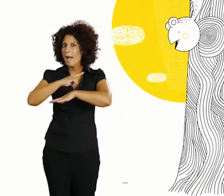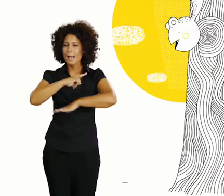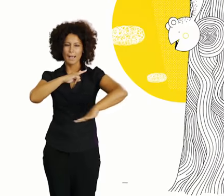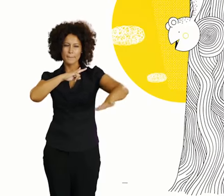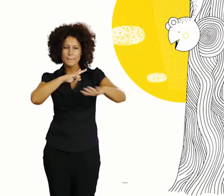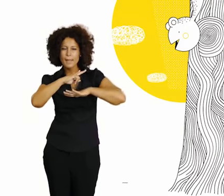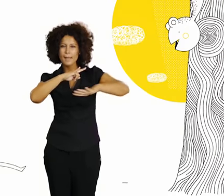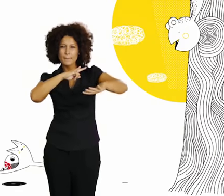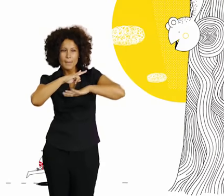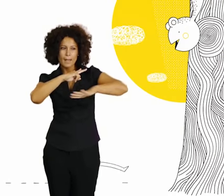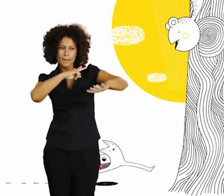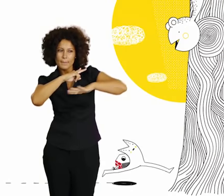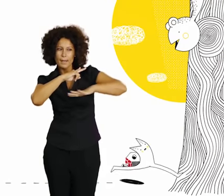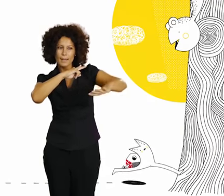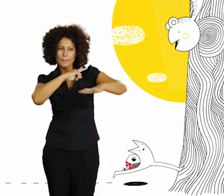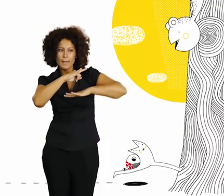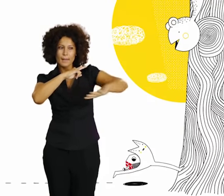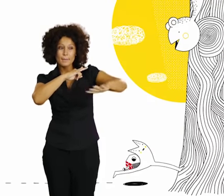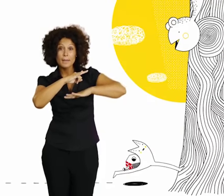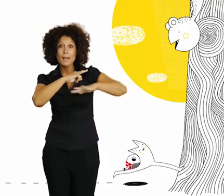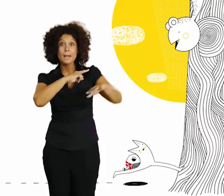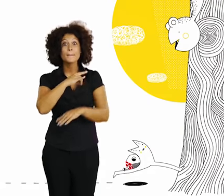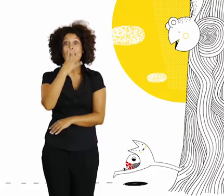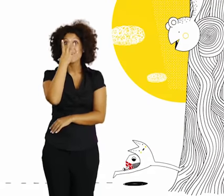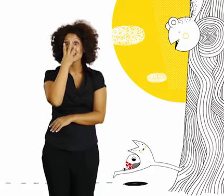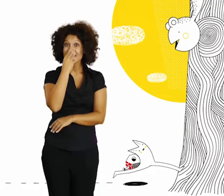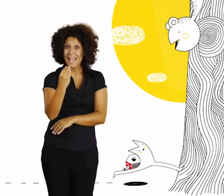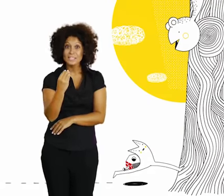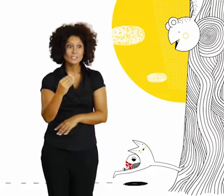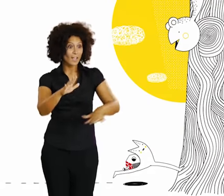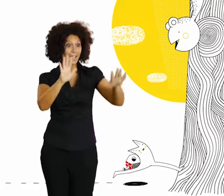Guarda, lumaca, che sole grande c'è oggi! Le gridò Tasso.